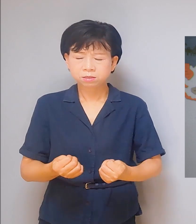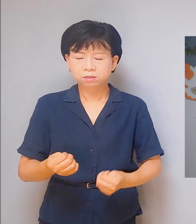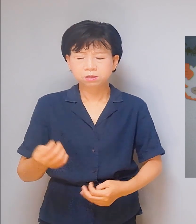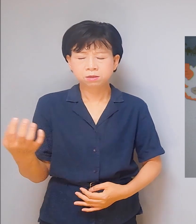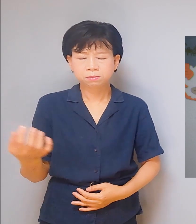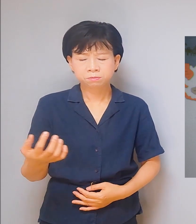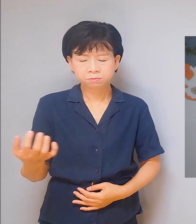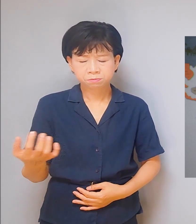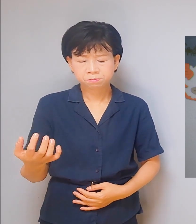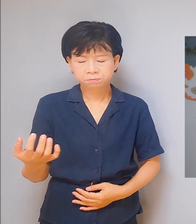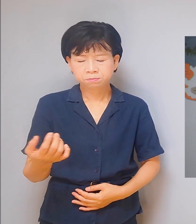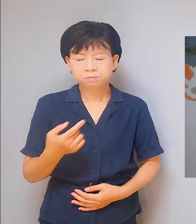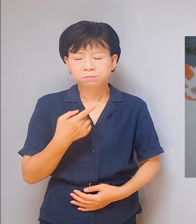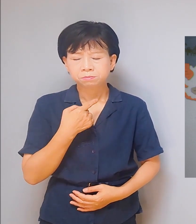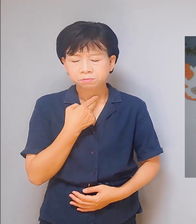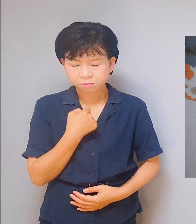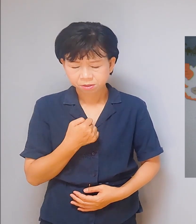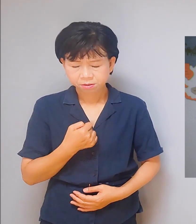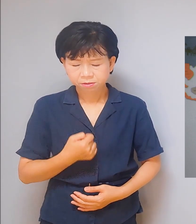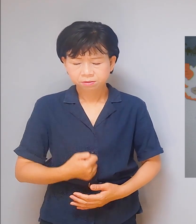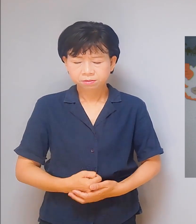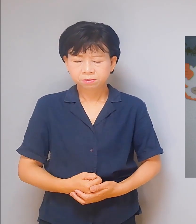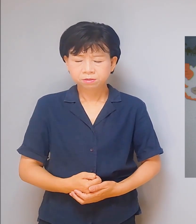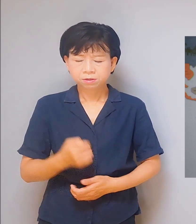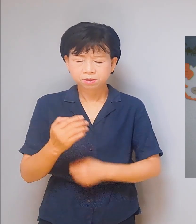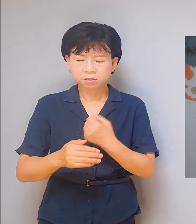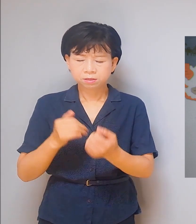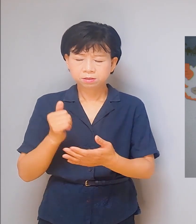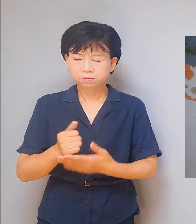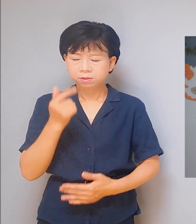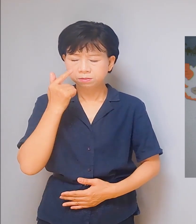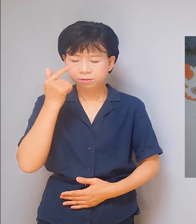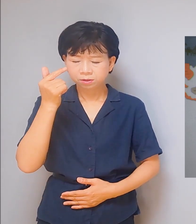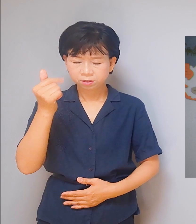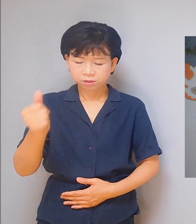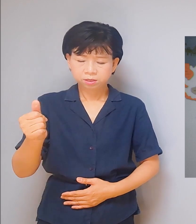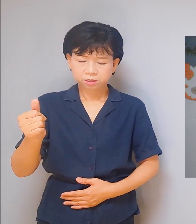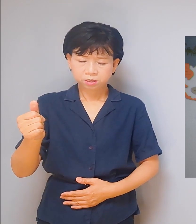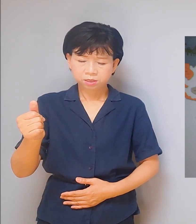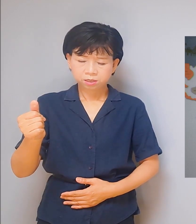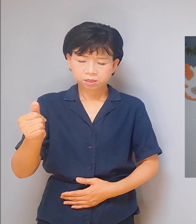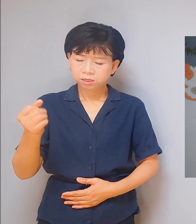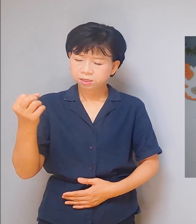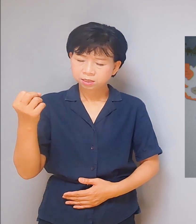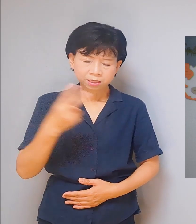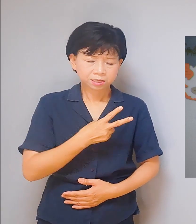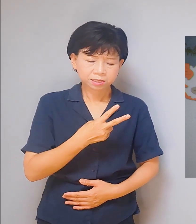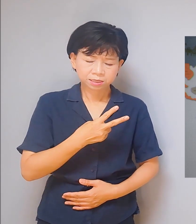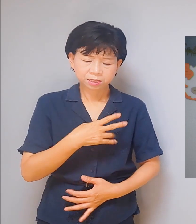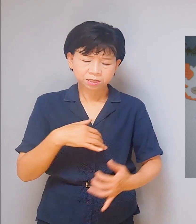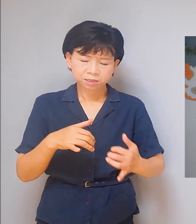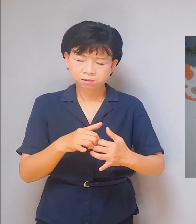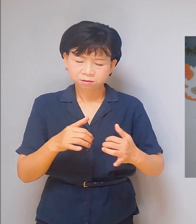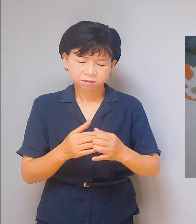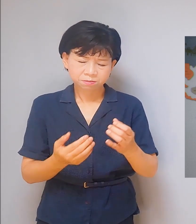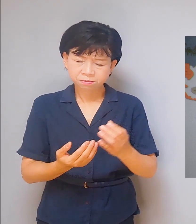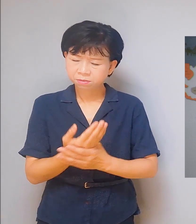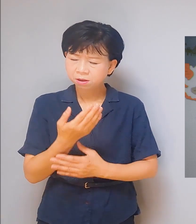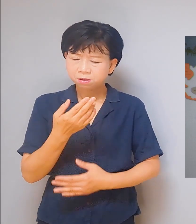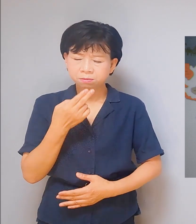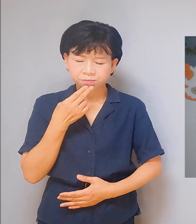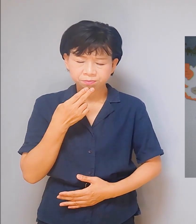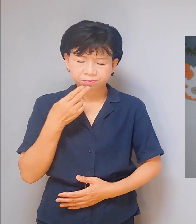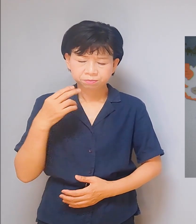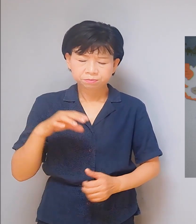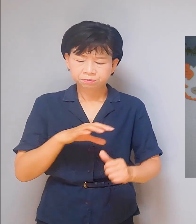아픔들을 겪었습니다. 하나님 아버지, 더 이상 다시는 이런 일이 없도록 이 민족을